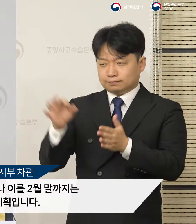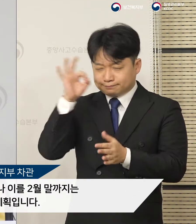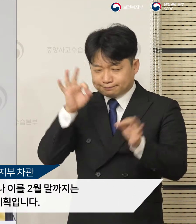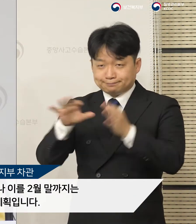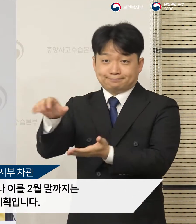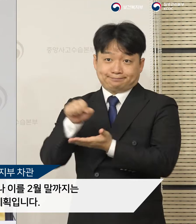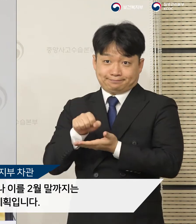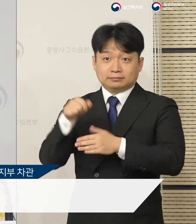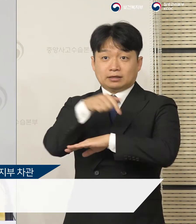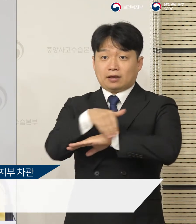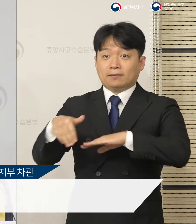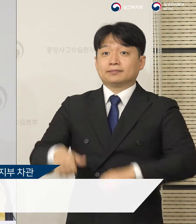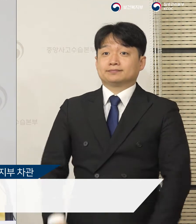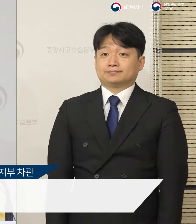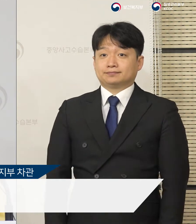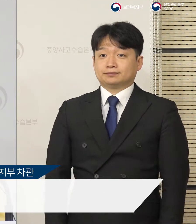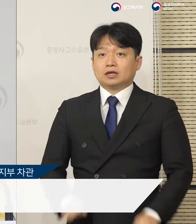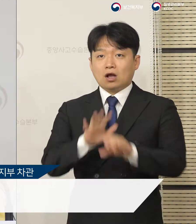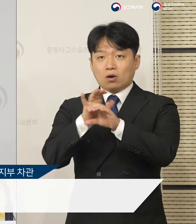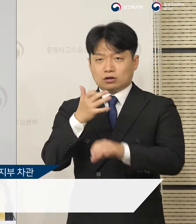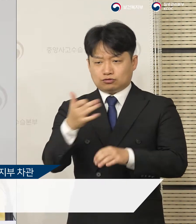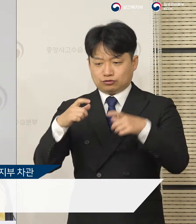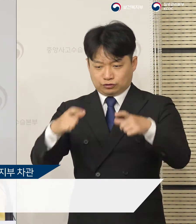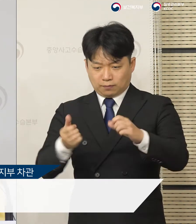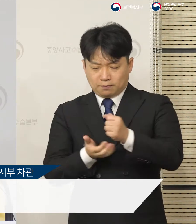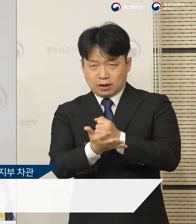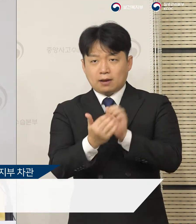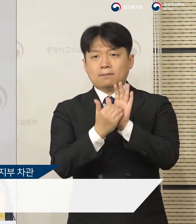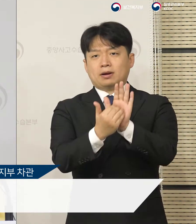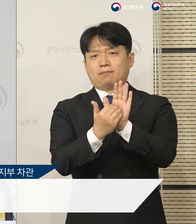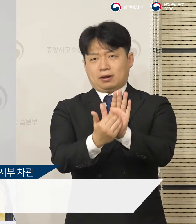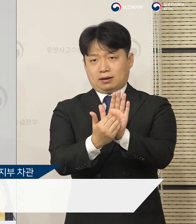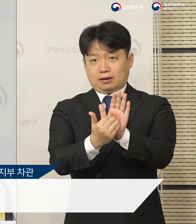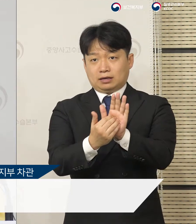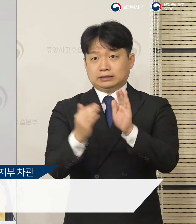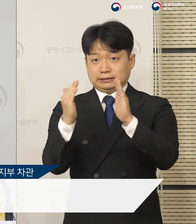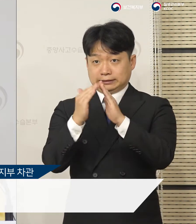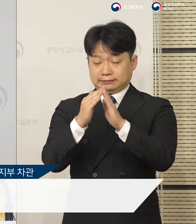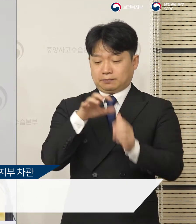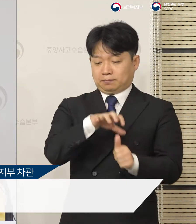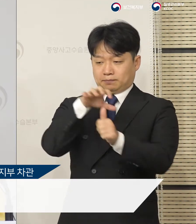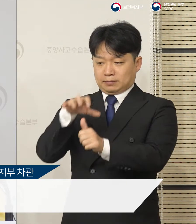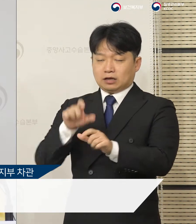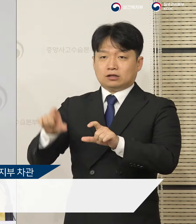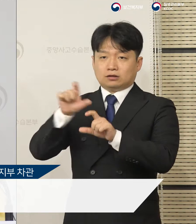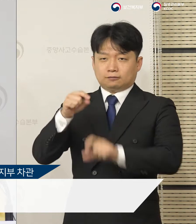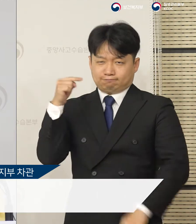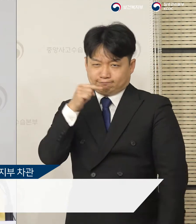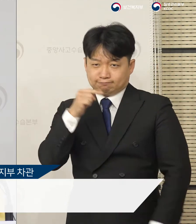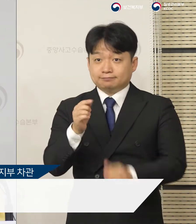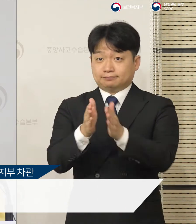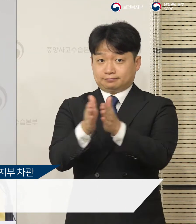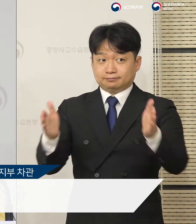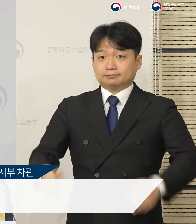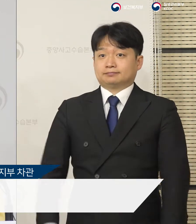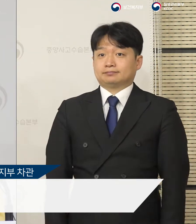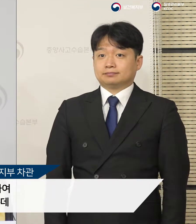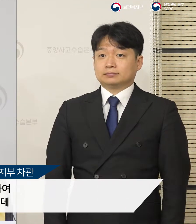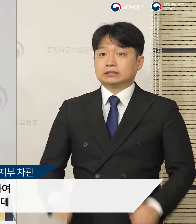계획입니다. 코로나19의 지역사회 전파 방지를 위하여 자가격리자 관리도